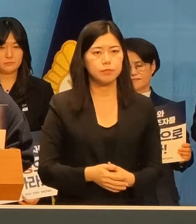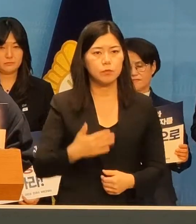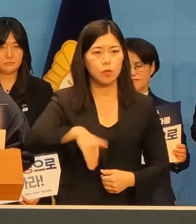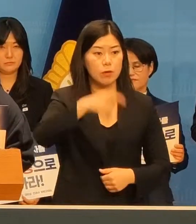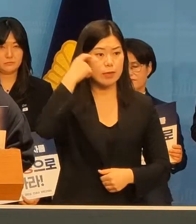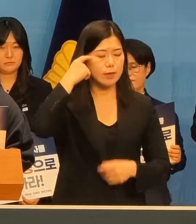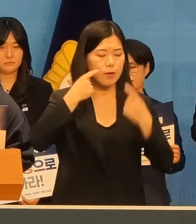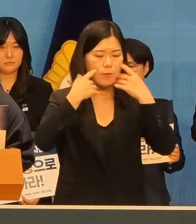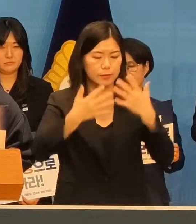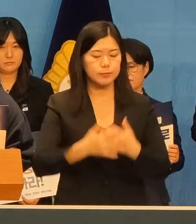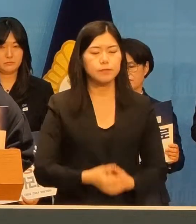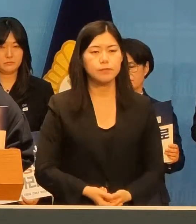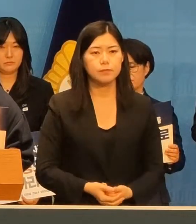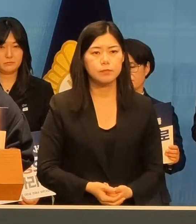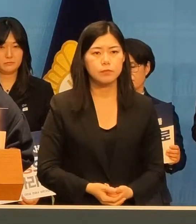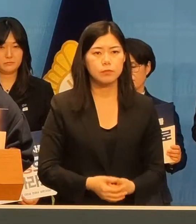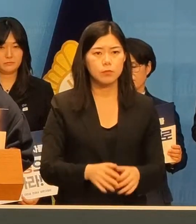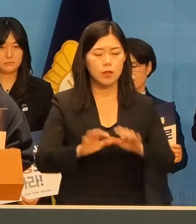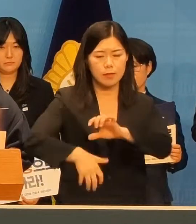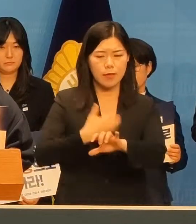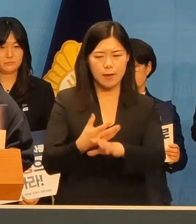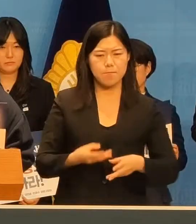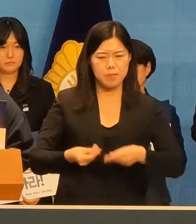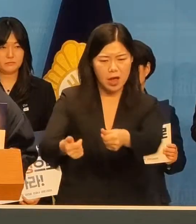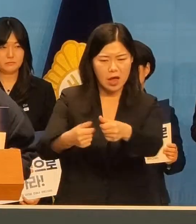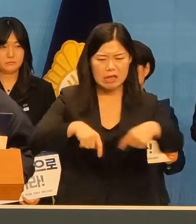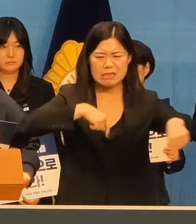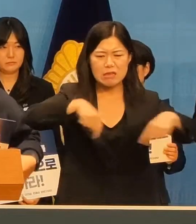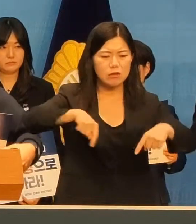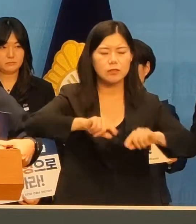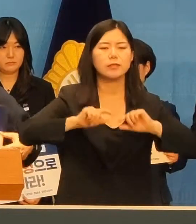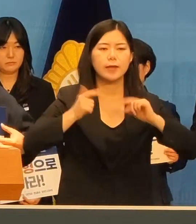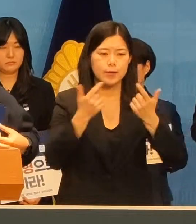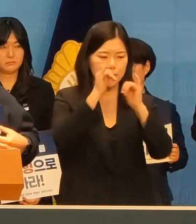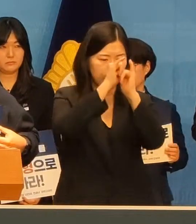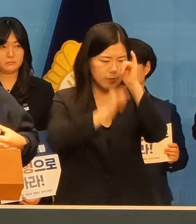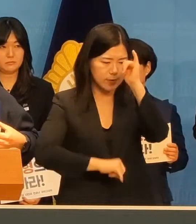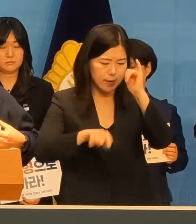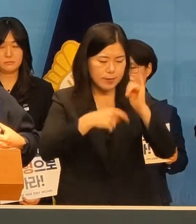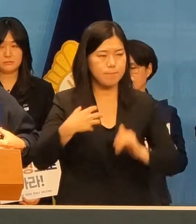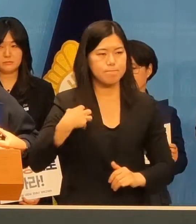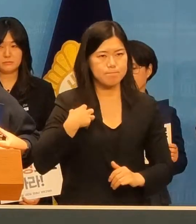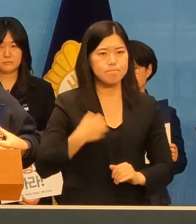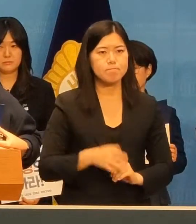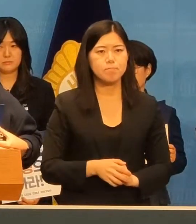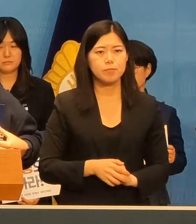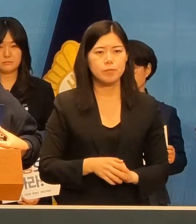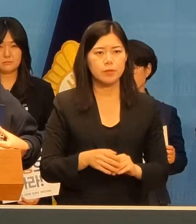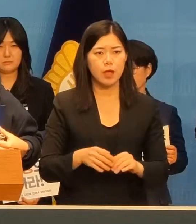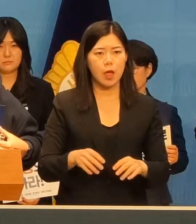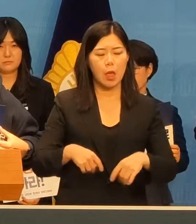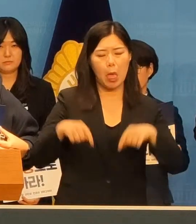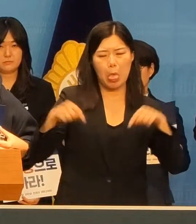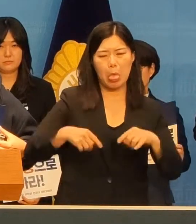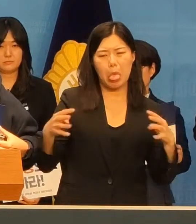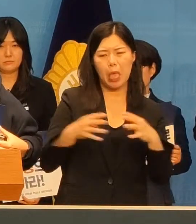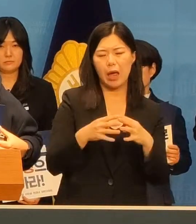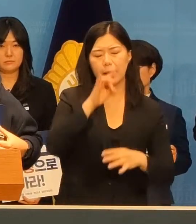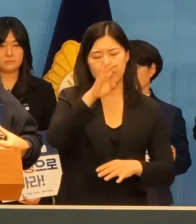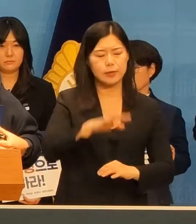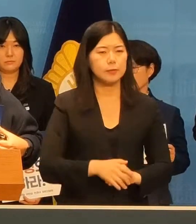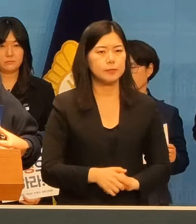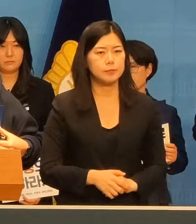의지는 분명합니다. 내란 청사는 정치공학이 아니라 역사적 소명입니다. 타협은 내란의 씨앗을 남긴